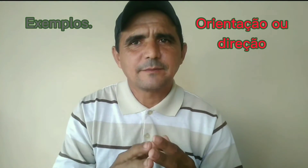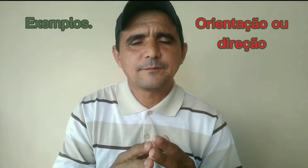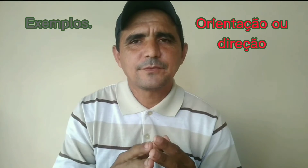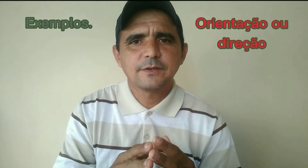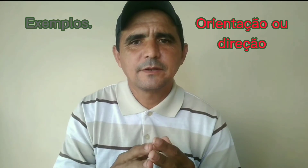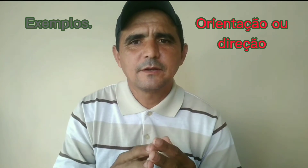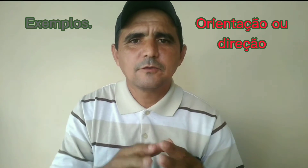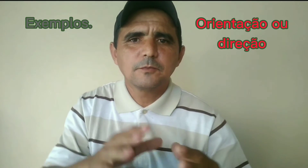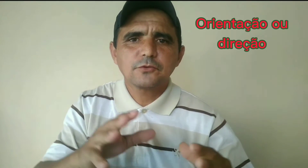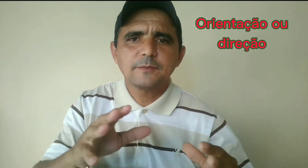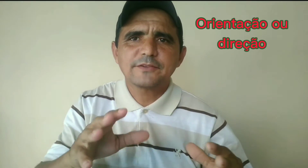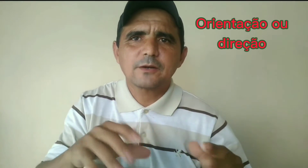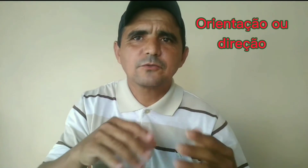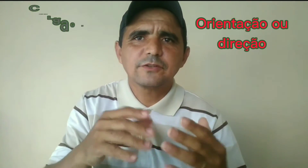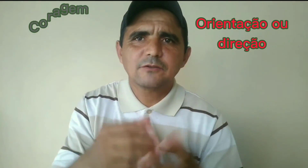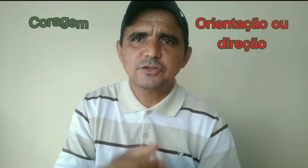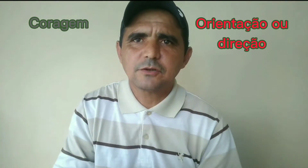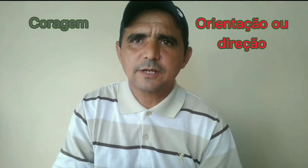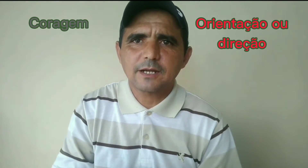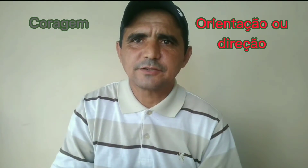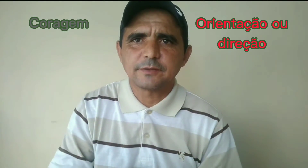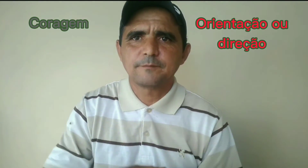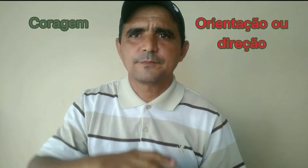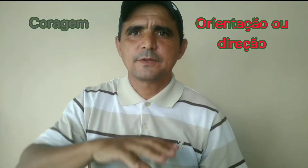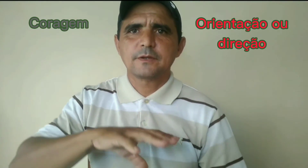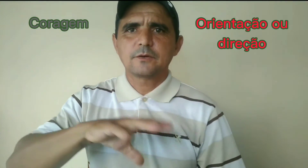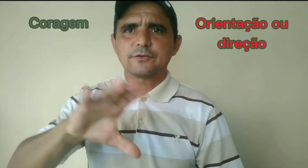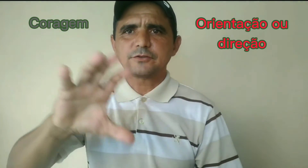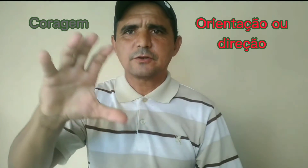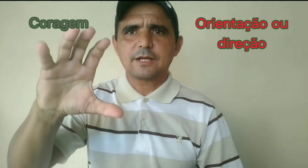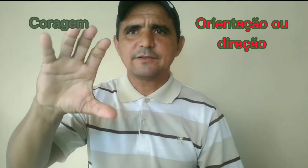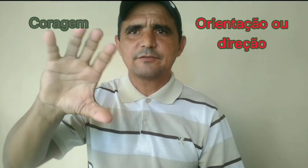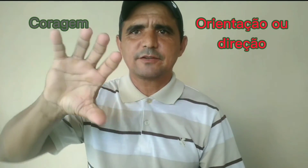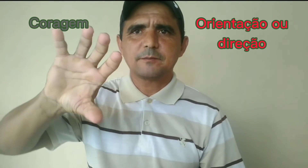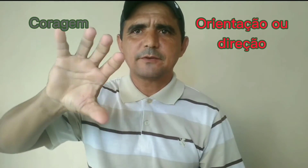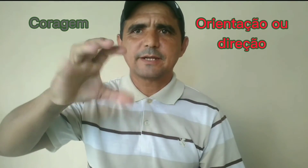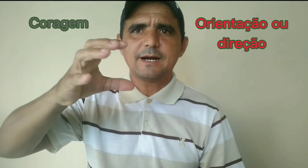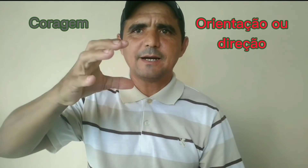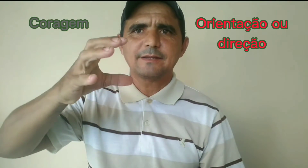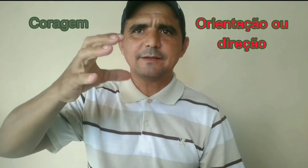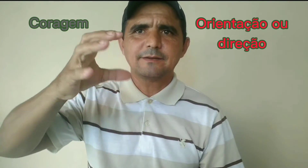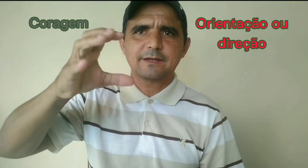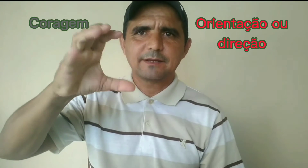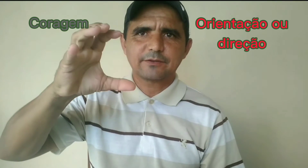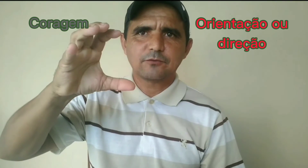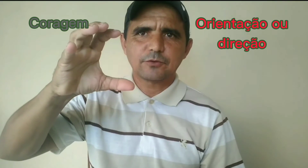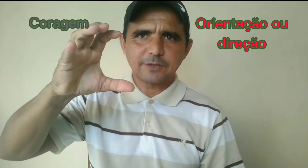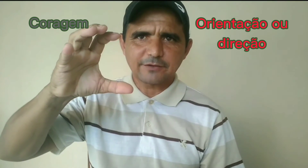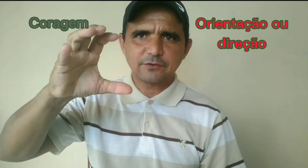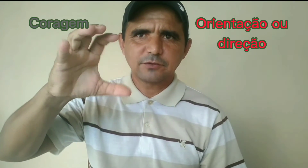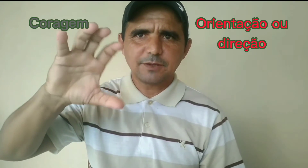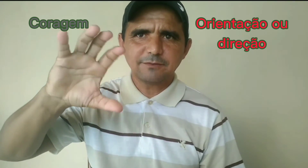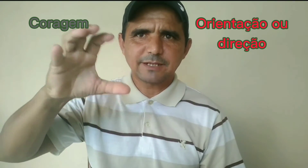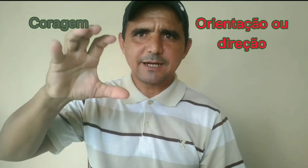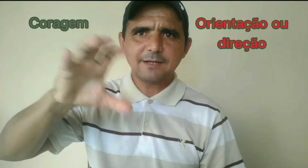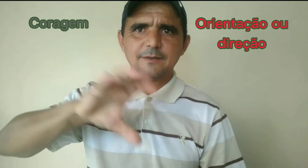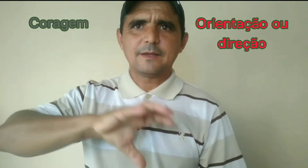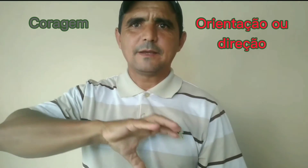entender. Vamos começar com o sinal de coragem. O sinal de coragem, você faz a mão em garra, né? Que é essa configuração de mão, em garra. E